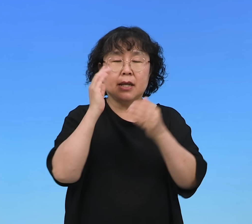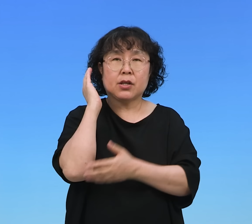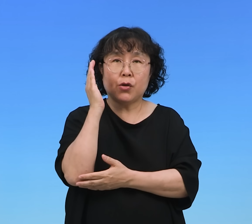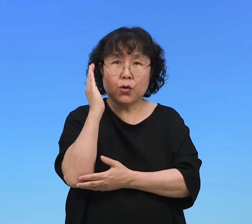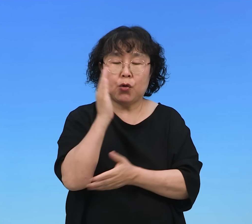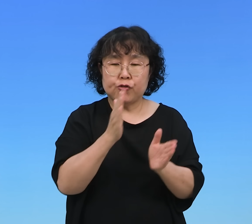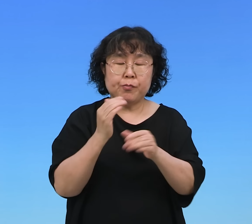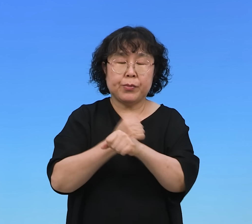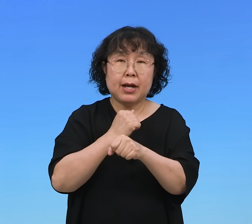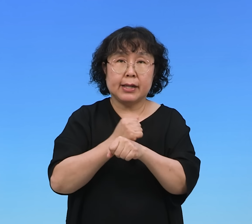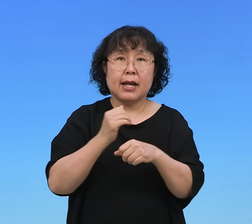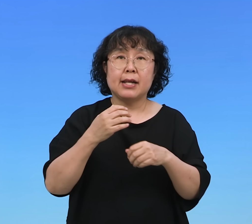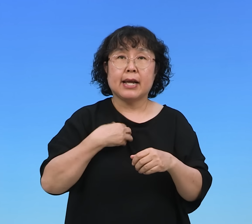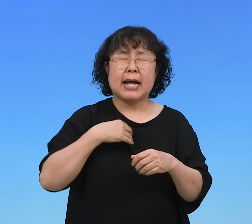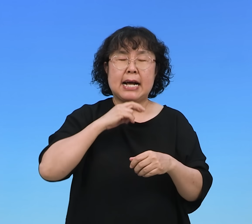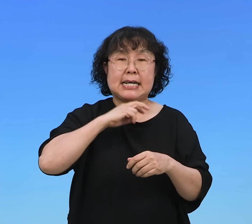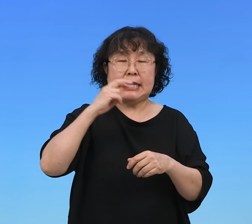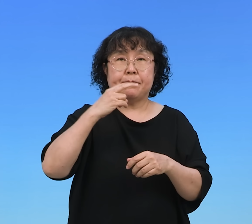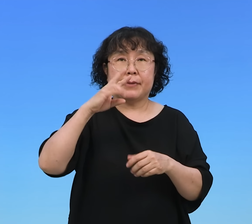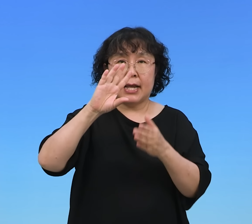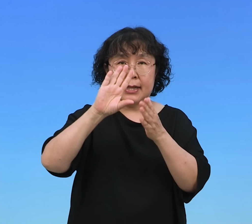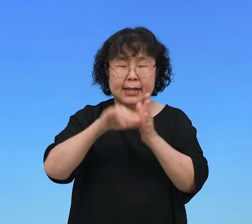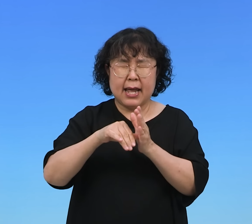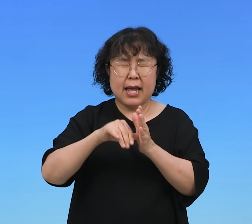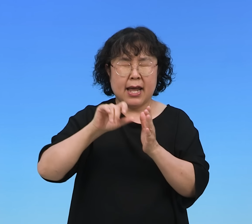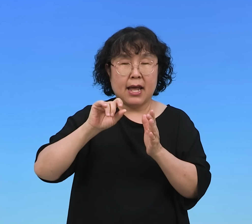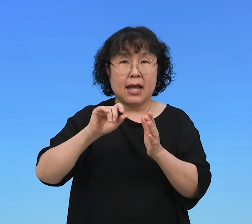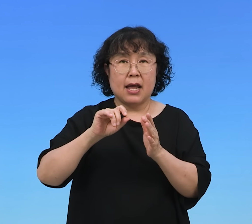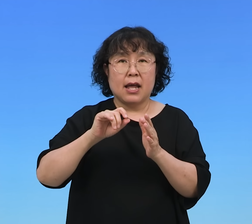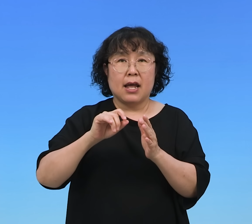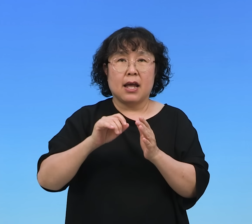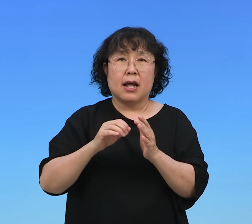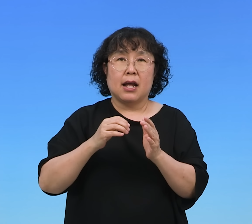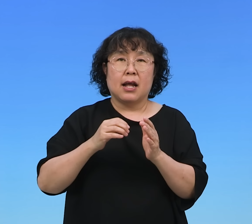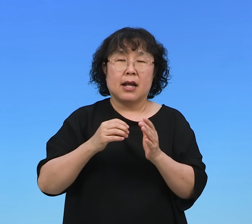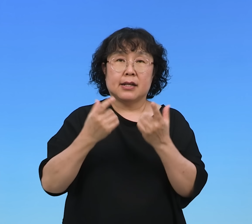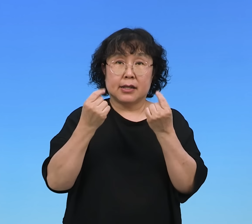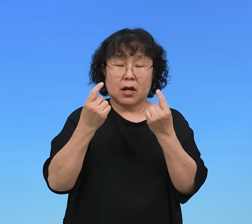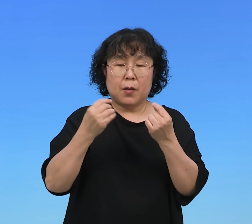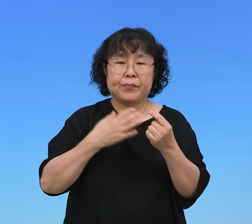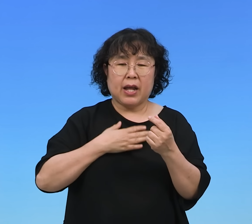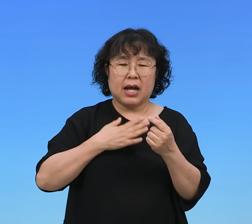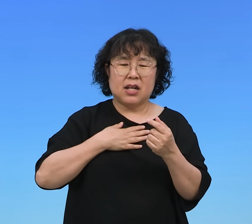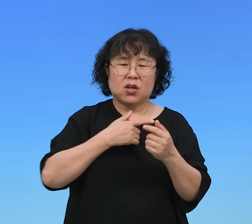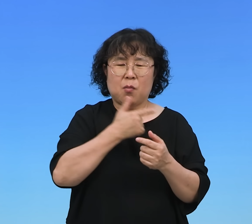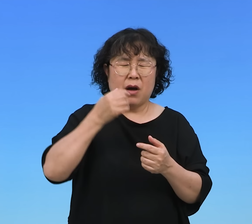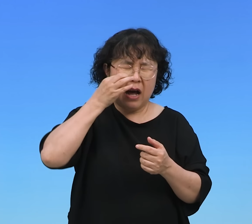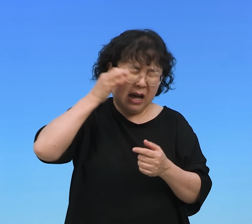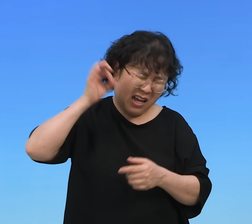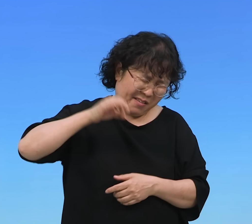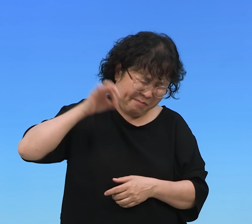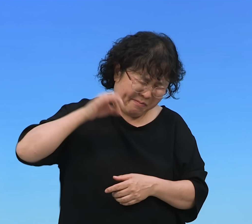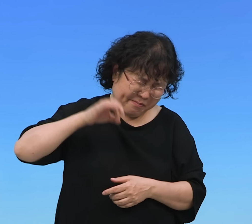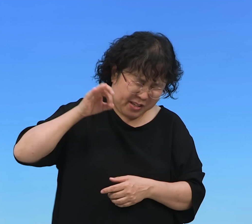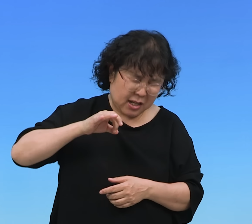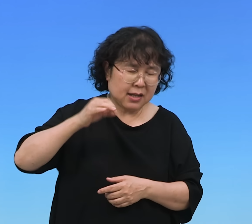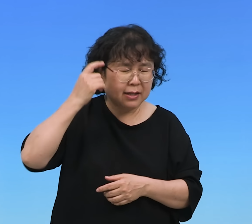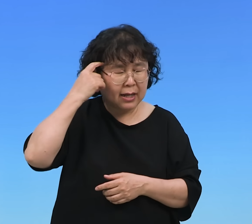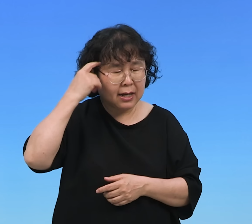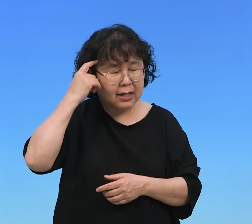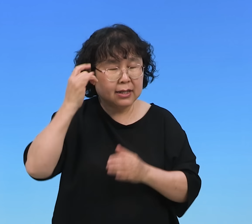준비하면서 하나님 20대 제가 그랬던 것처럼 인생 자체가 장기판의 졸 같은 인생이라 생각하는